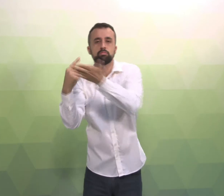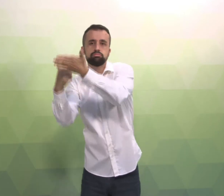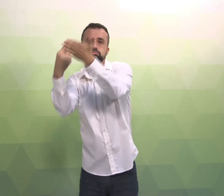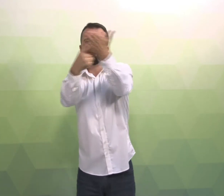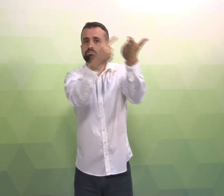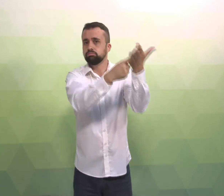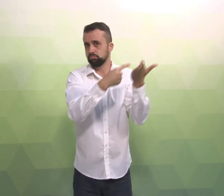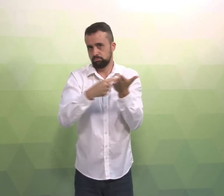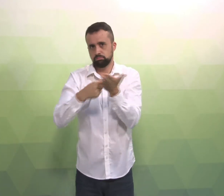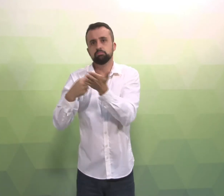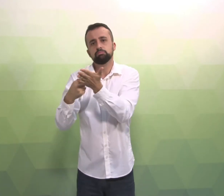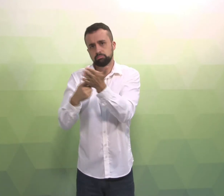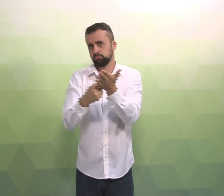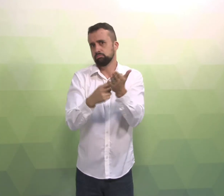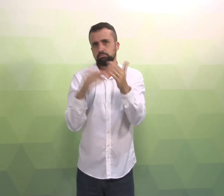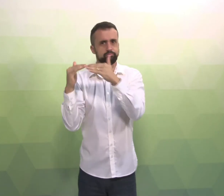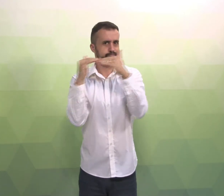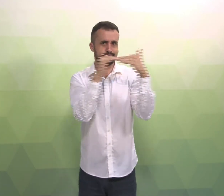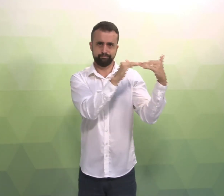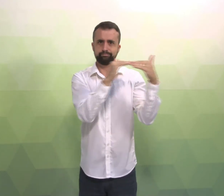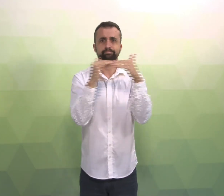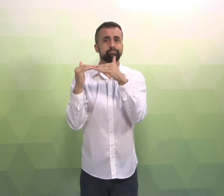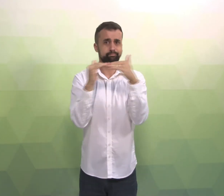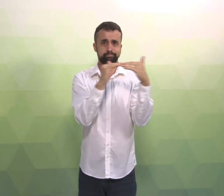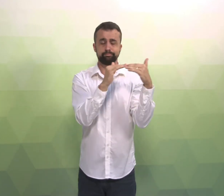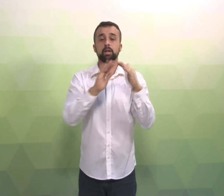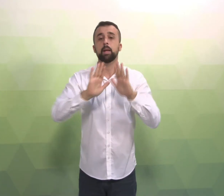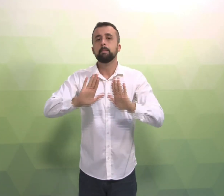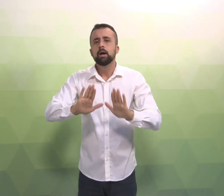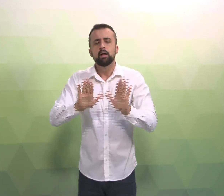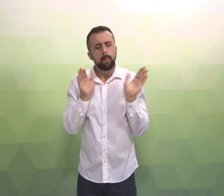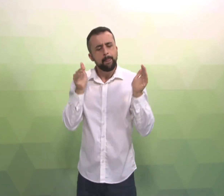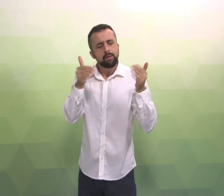sinais, respectivamente icônicos e arbitrários.